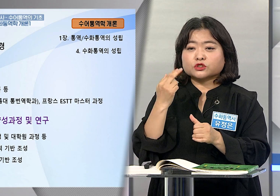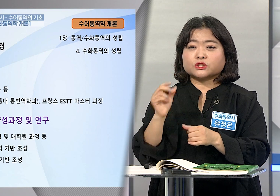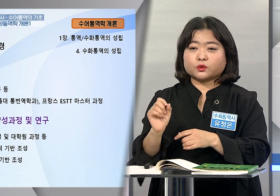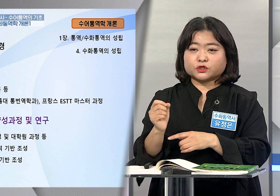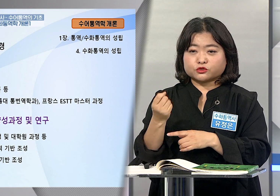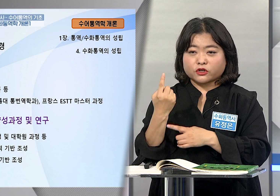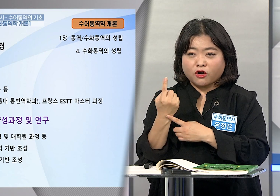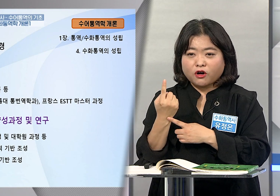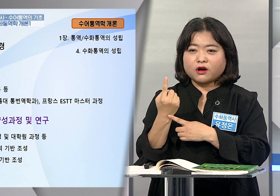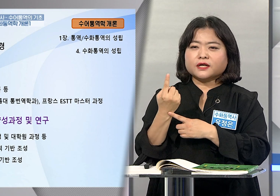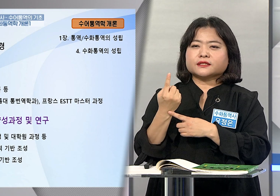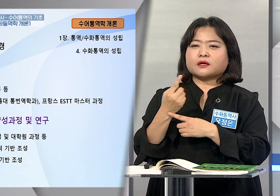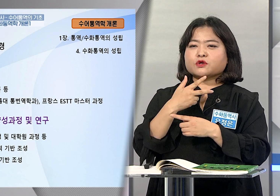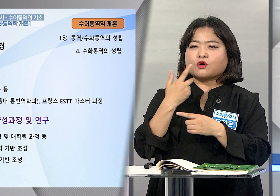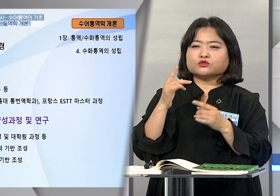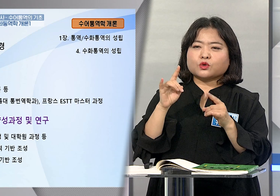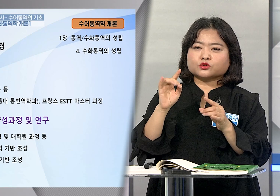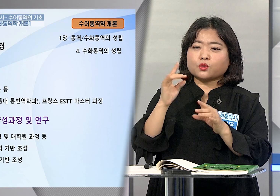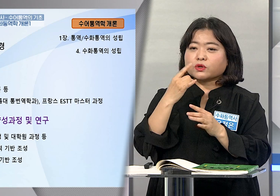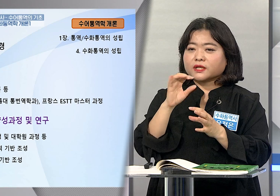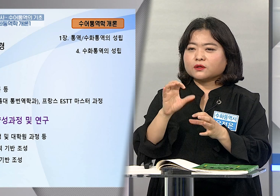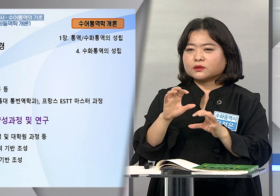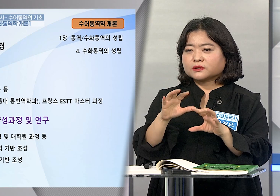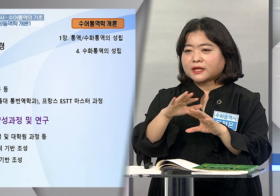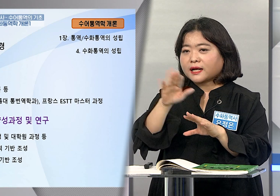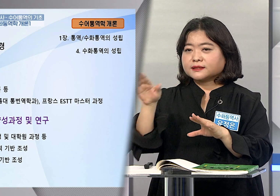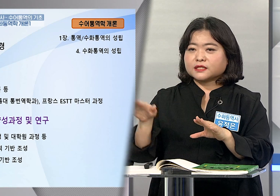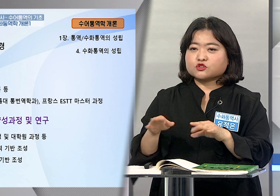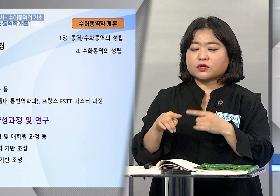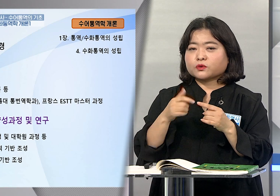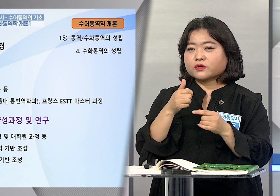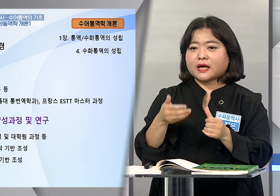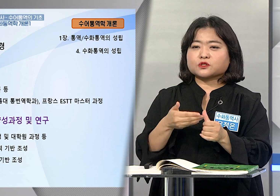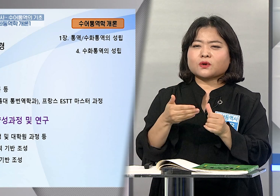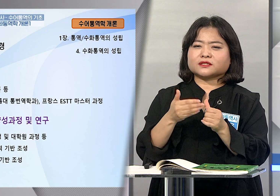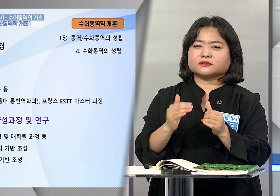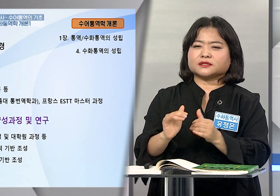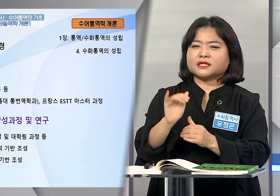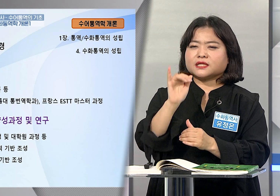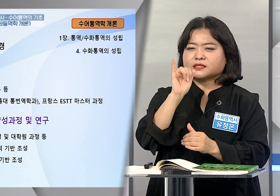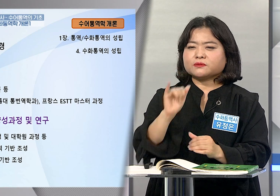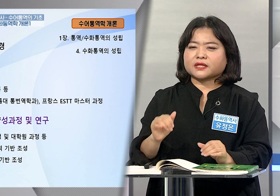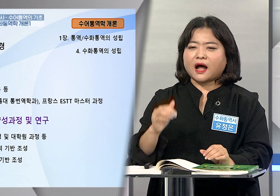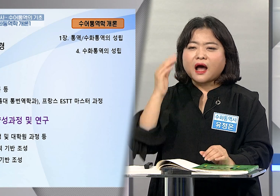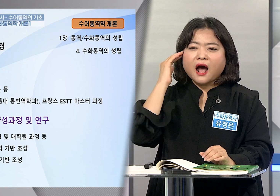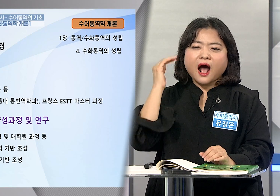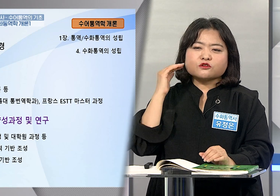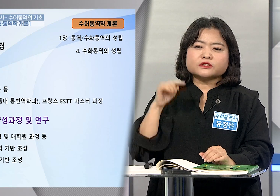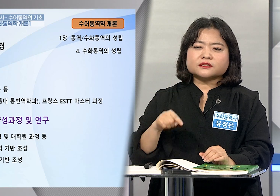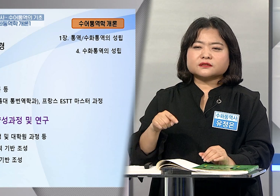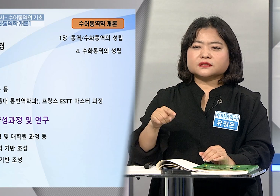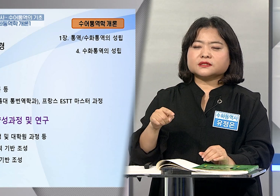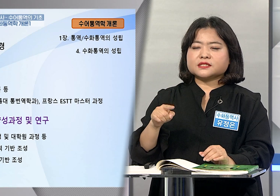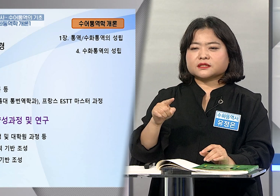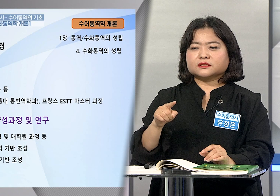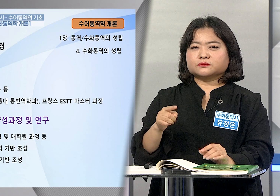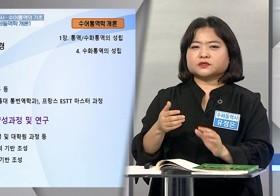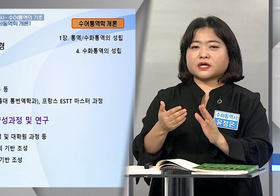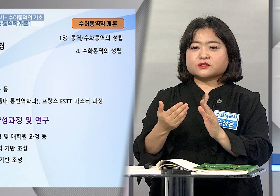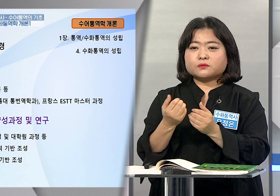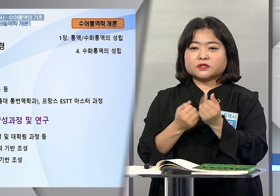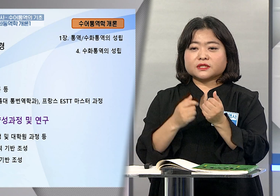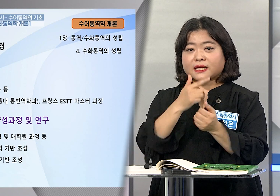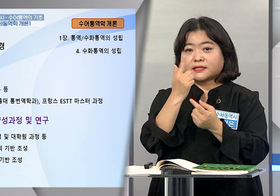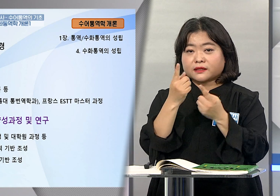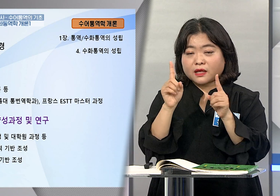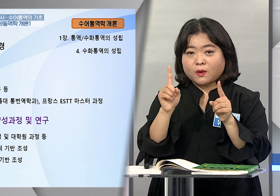역시 미국이 효시고요. 그다음에 영국, 호주, 독일 나라들이 수화 통역 양성 과정들이 있습니다. 한국에서는 지금